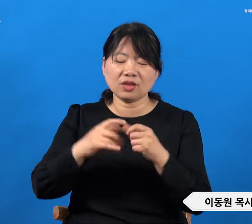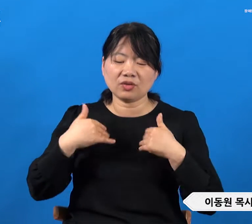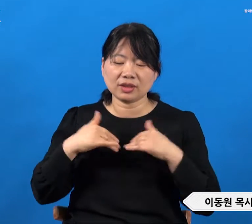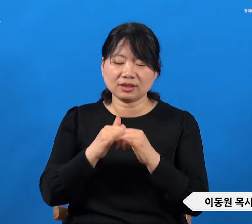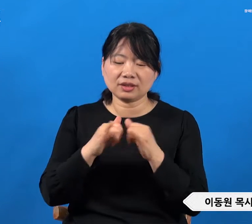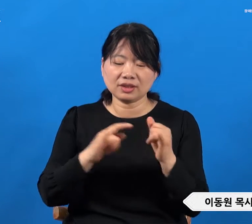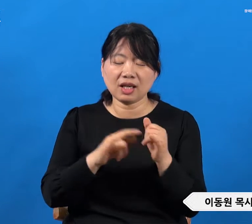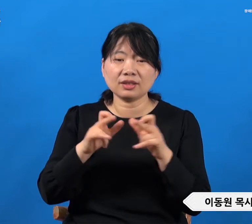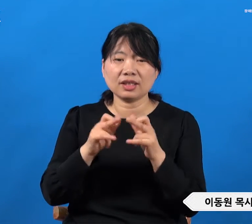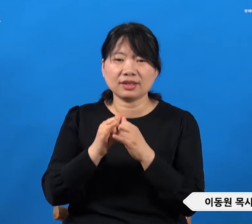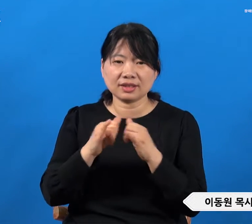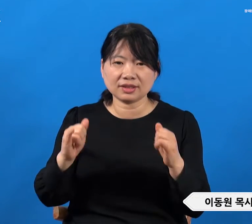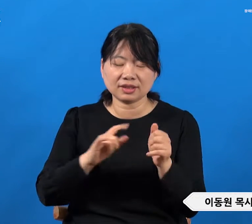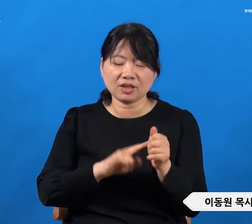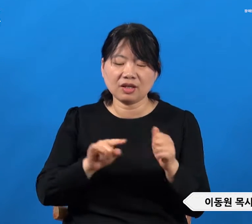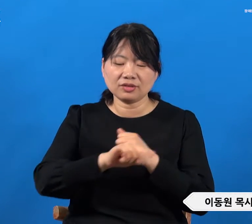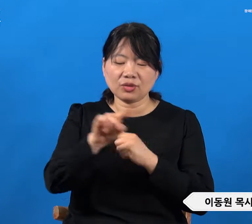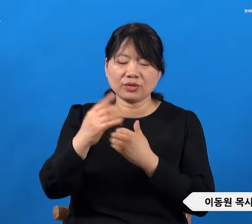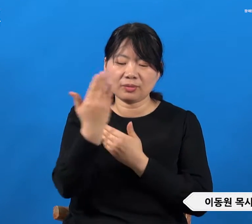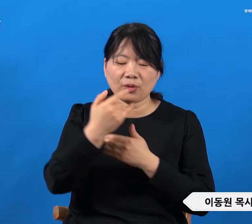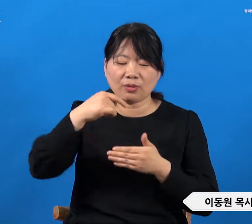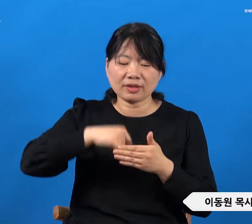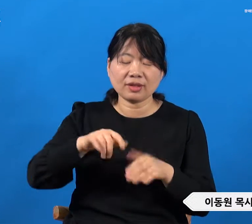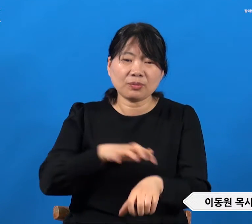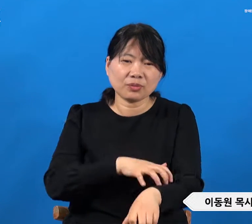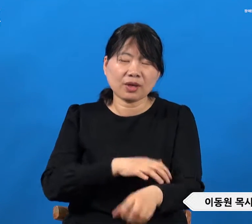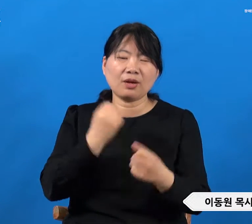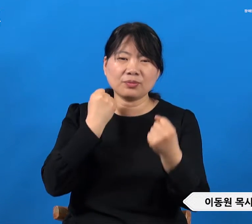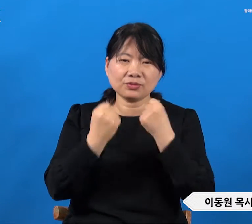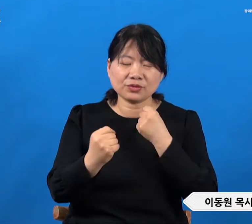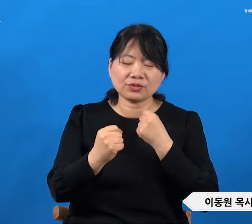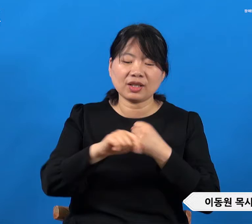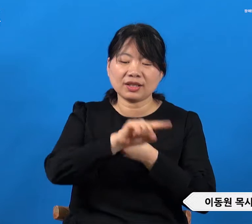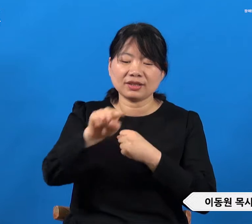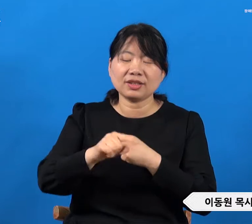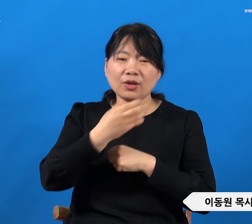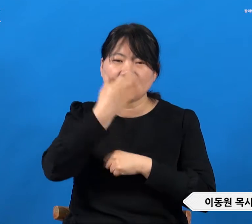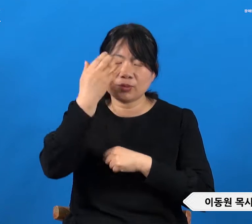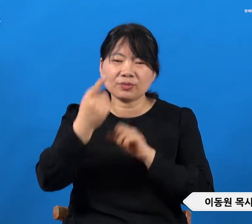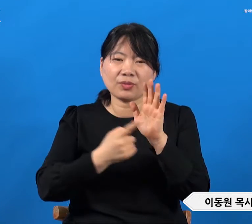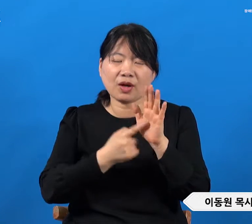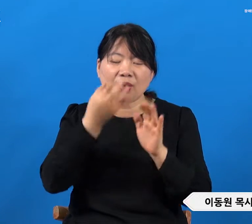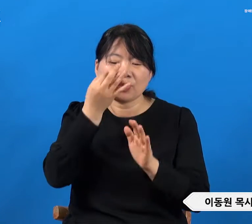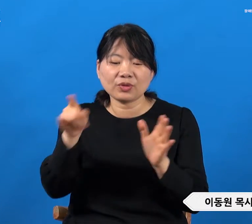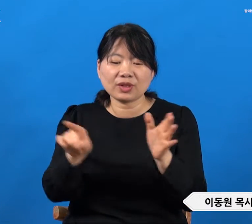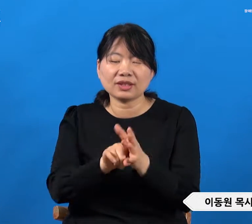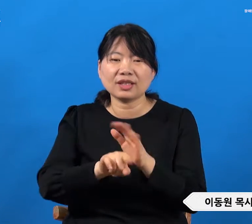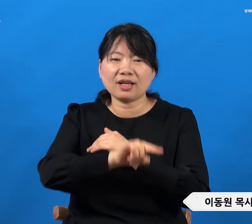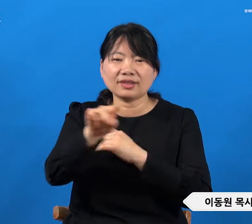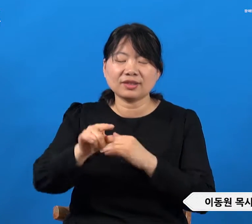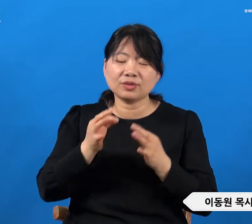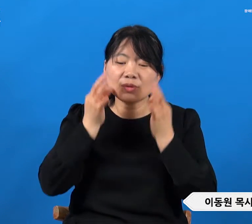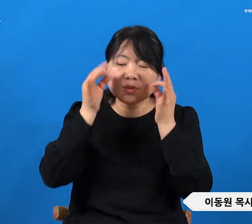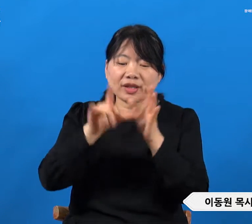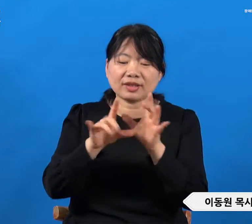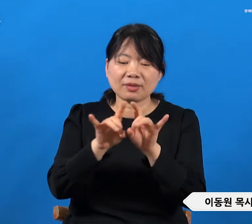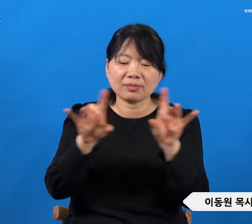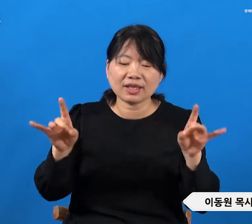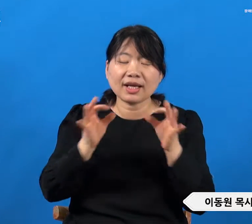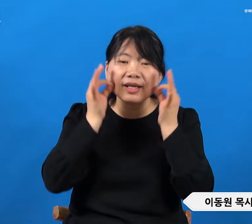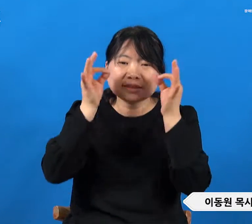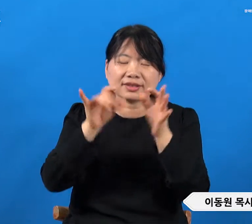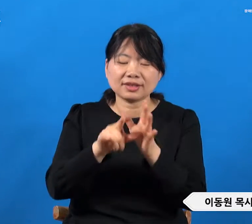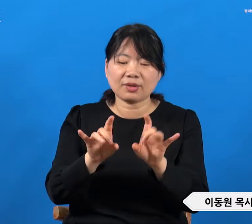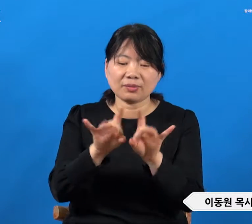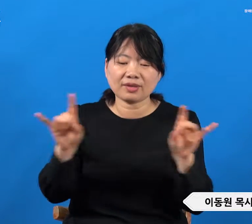사회적 약자들인 장애인들이 저들의 몸의 불편함에도 불구하고 그들의 꿈이 펼칠 수 있도록 그들이 노력할 때마다